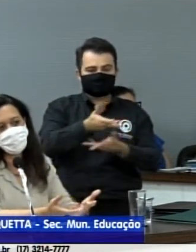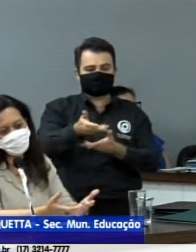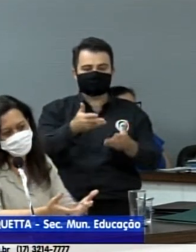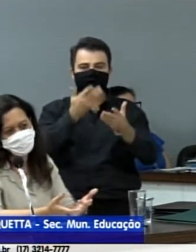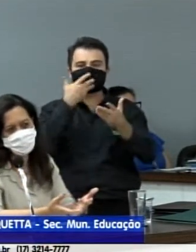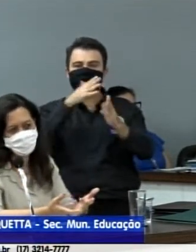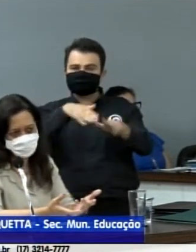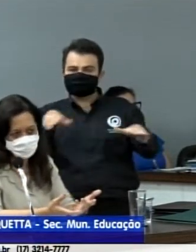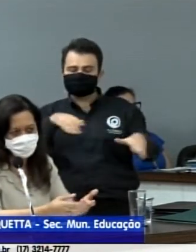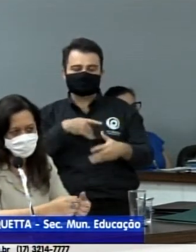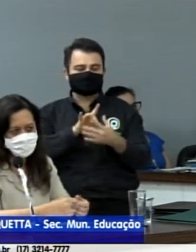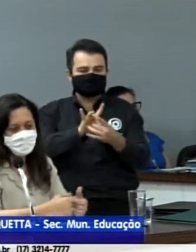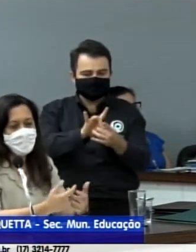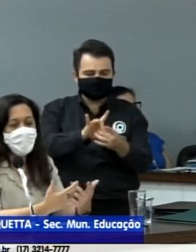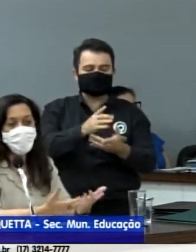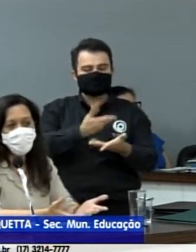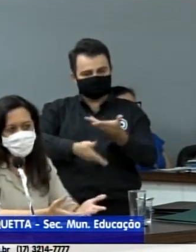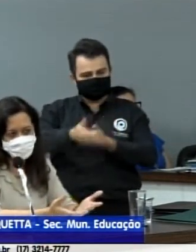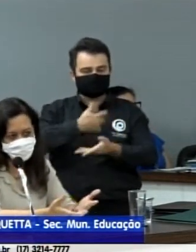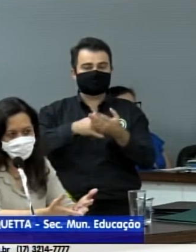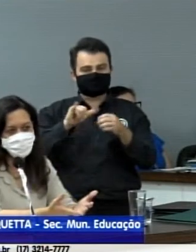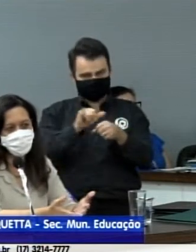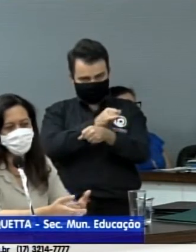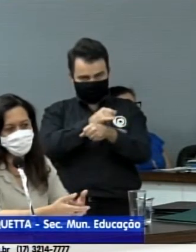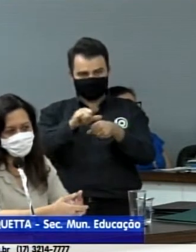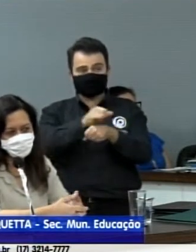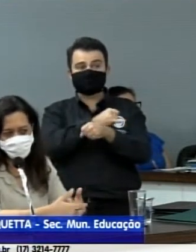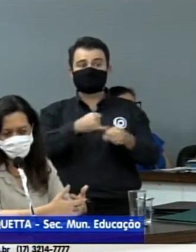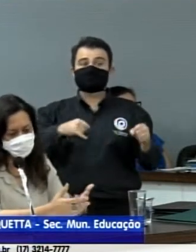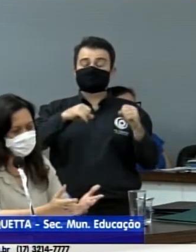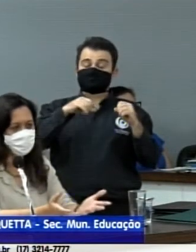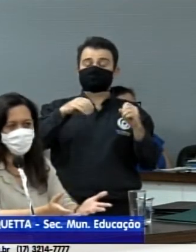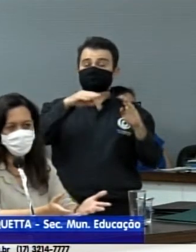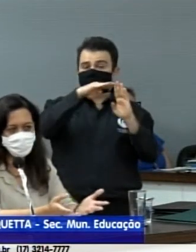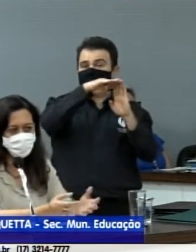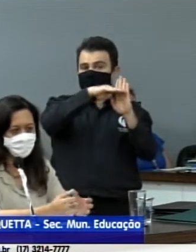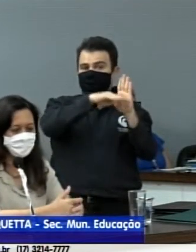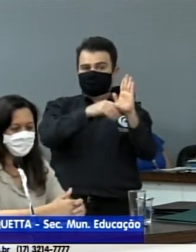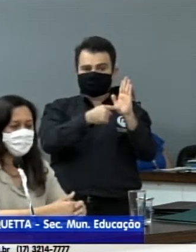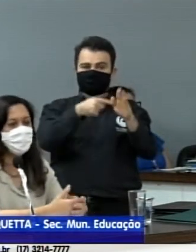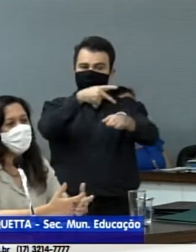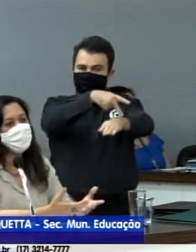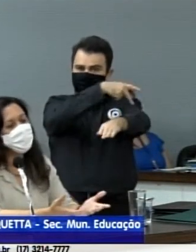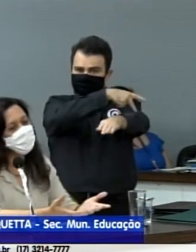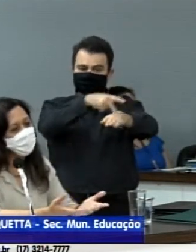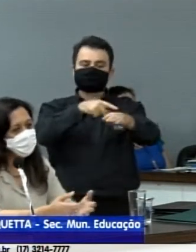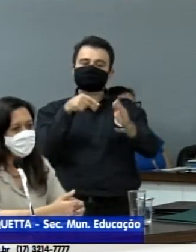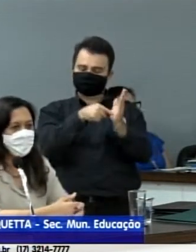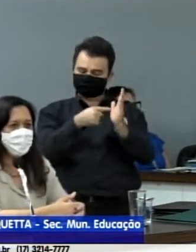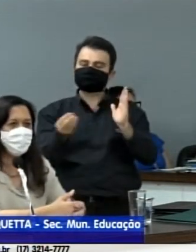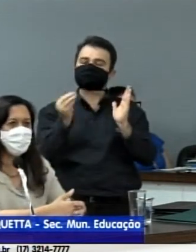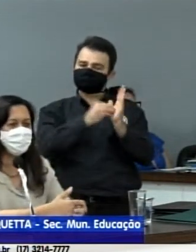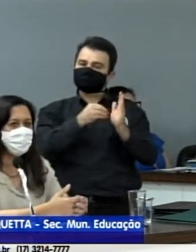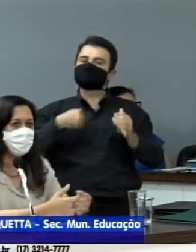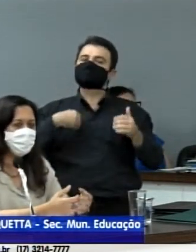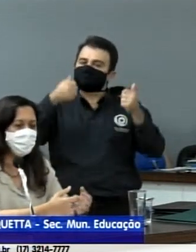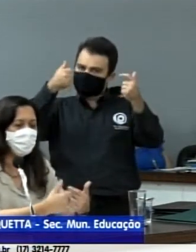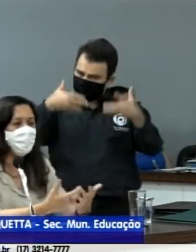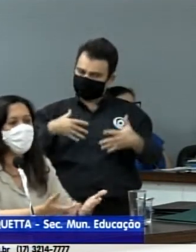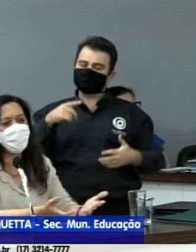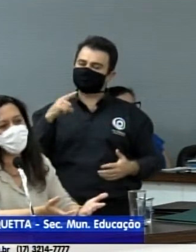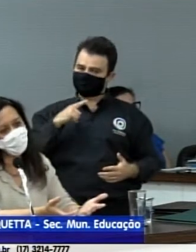que nós adotamos, é previsto no Estatuto do Magistério, a gente não está ferindo, e ele também, não